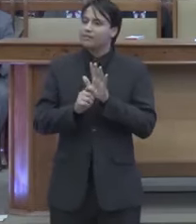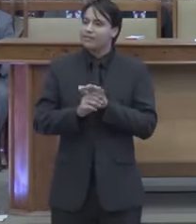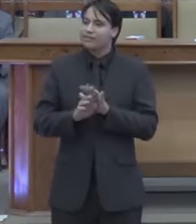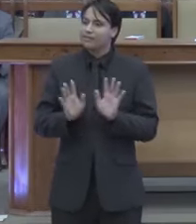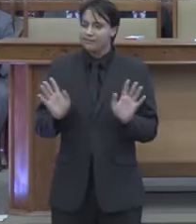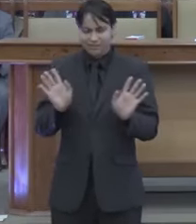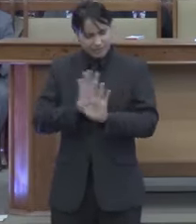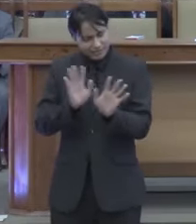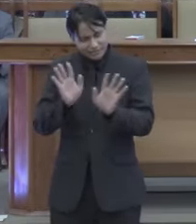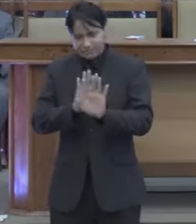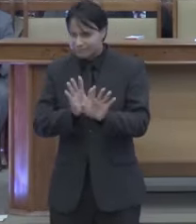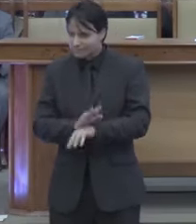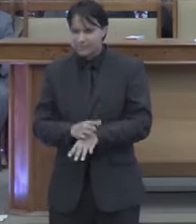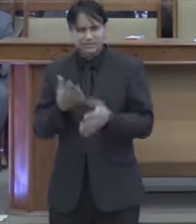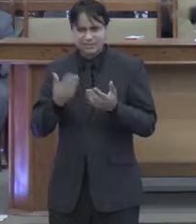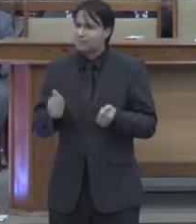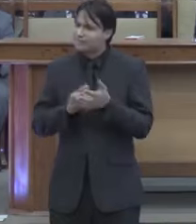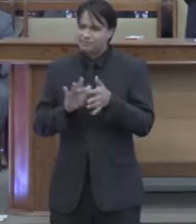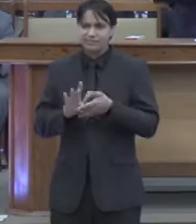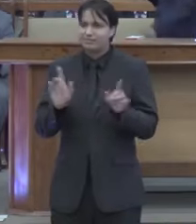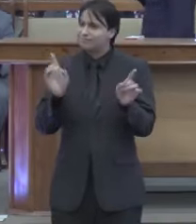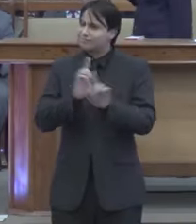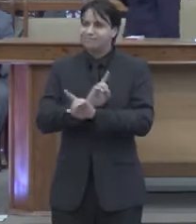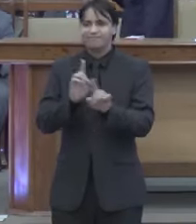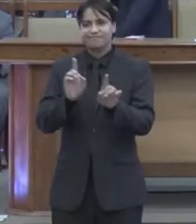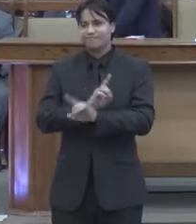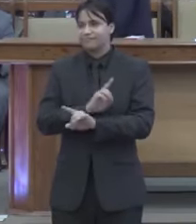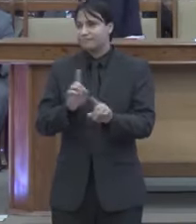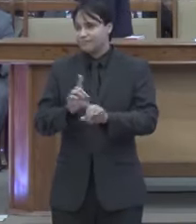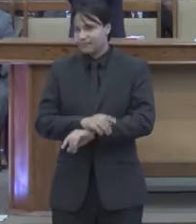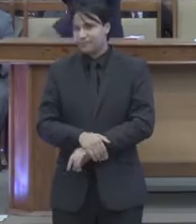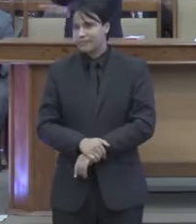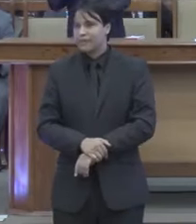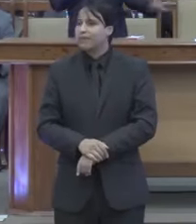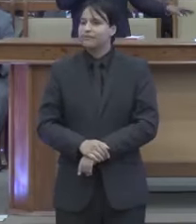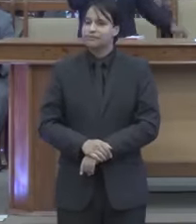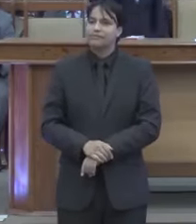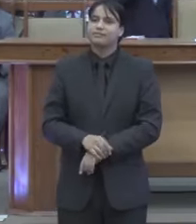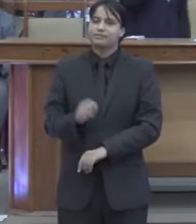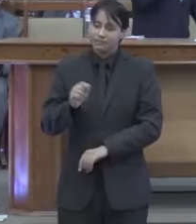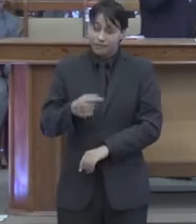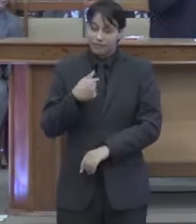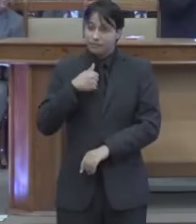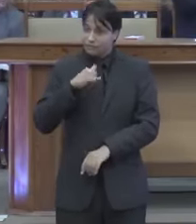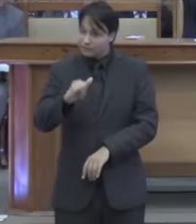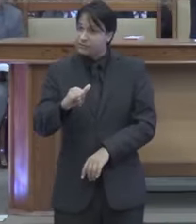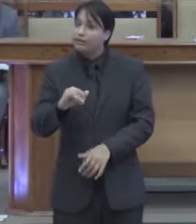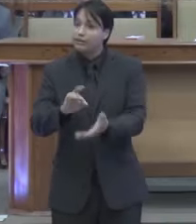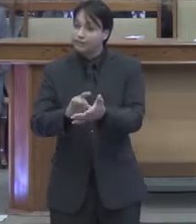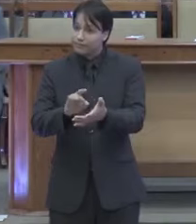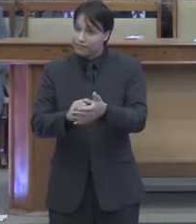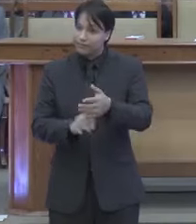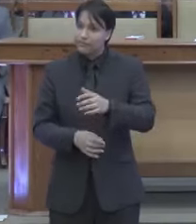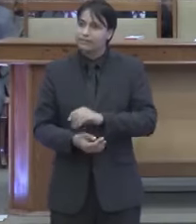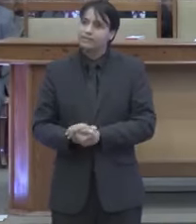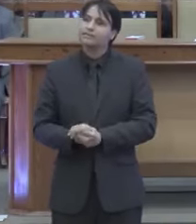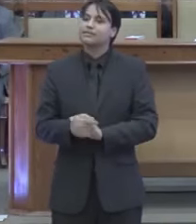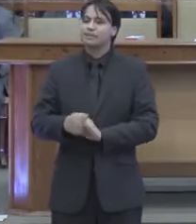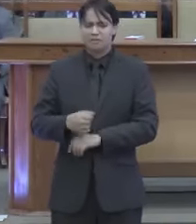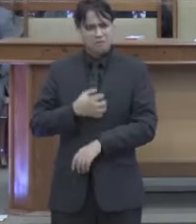não. Tu entrou na crença. Vou logo dizer a verdade para vocês aqui, meus irmãos. É, outro